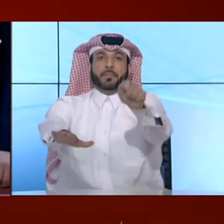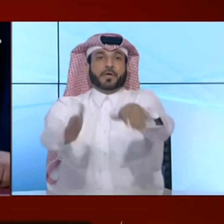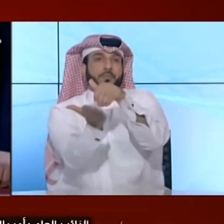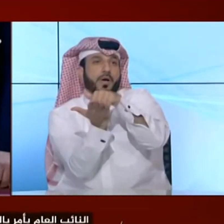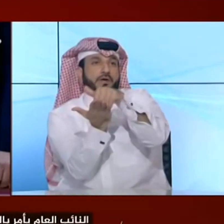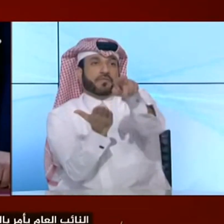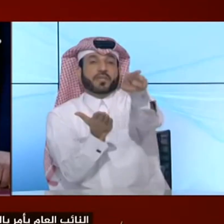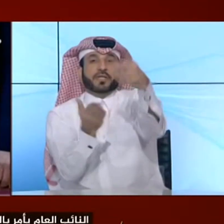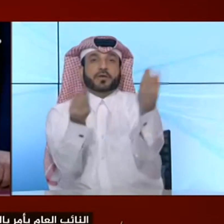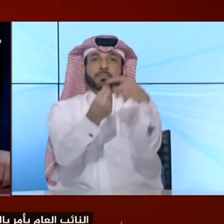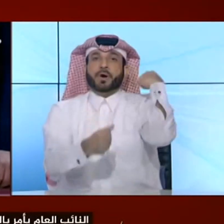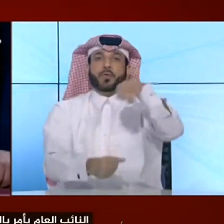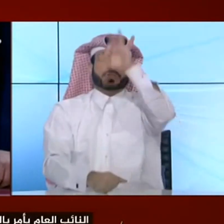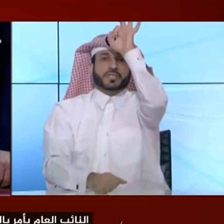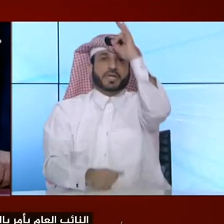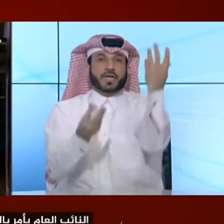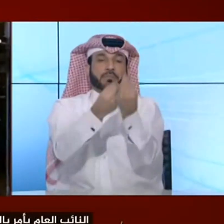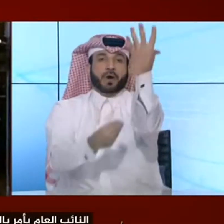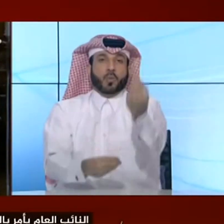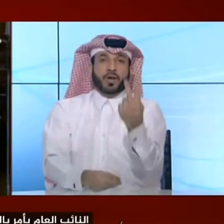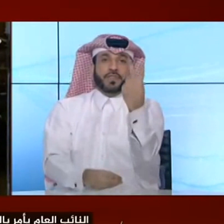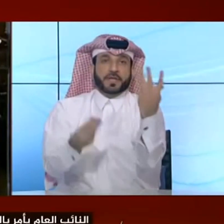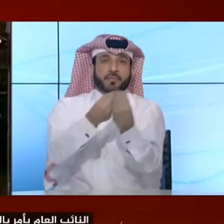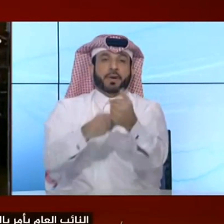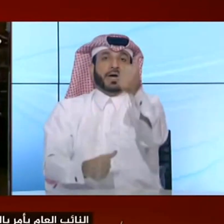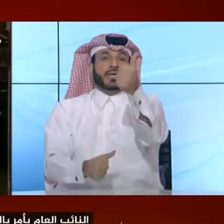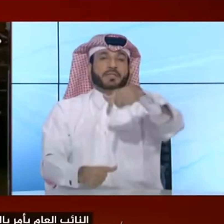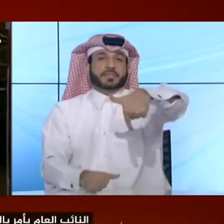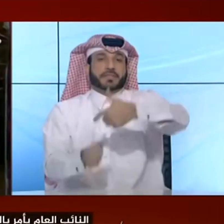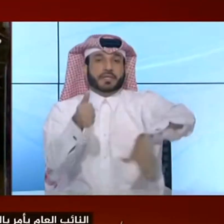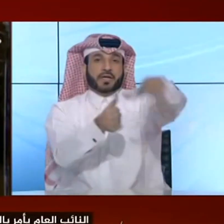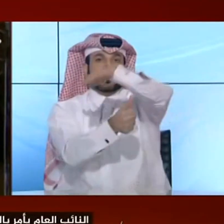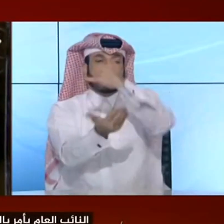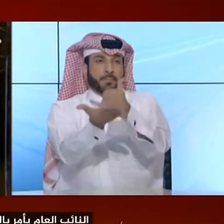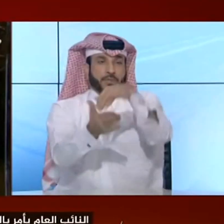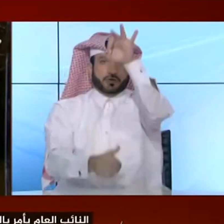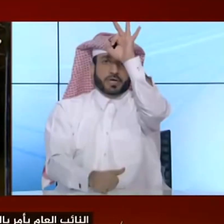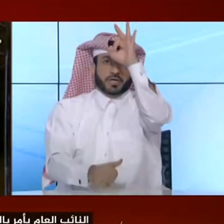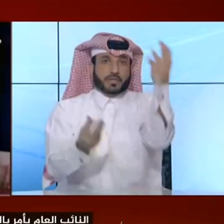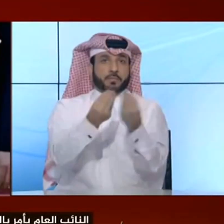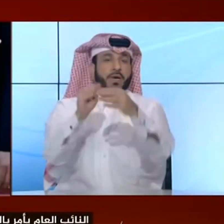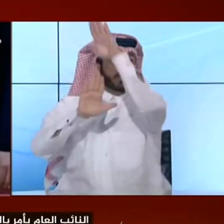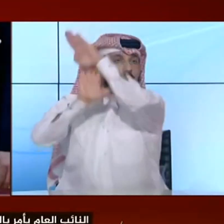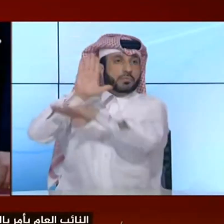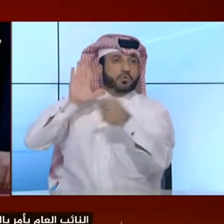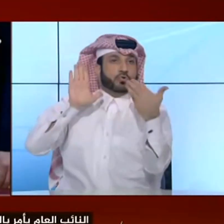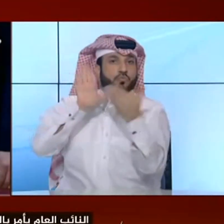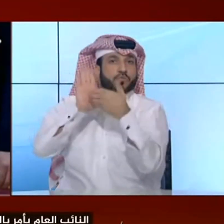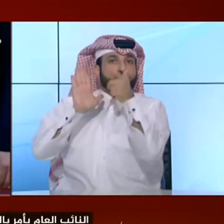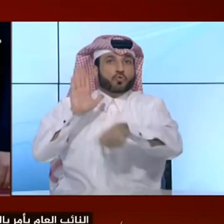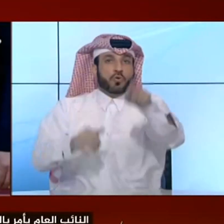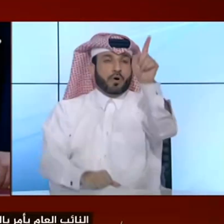ونجليه وزير داخليته حبيب العدل وسته من كبار مساعدين وقال بركات في بيان انه